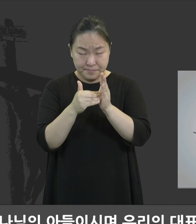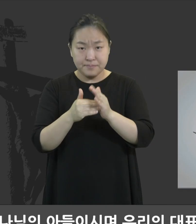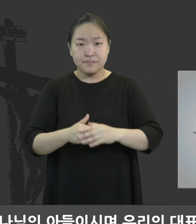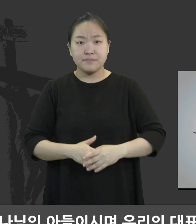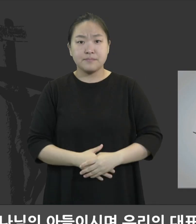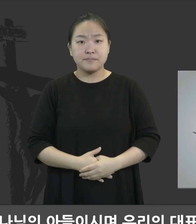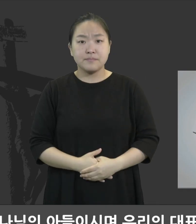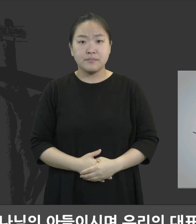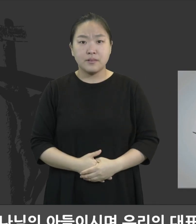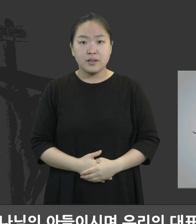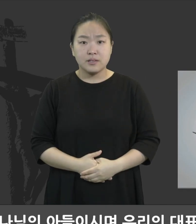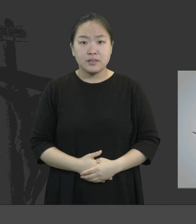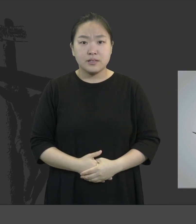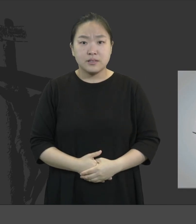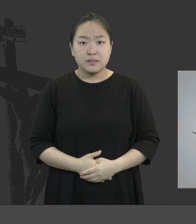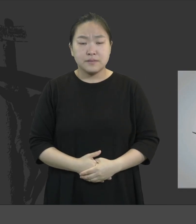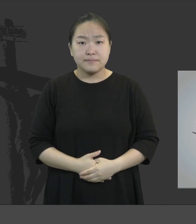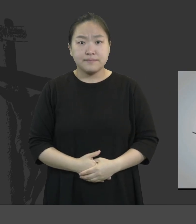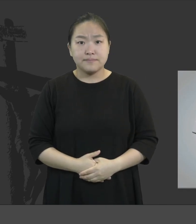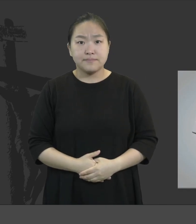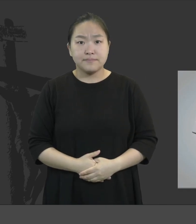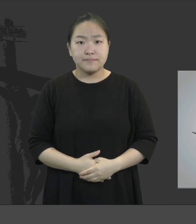이기시고 승리하셨습니다.